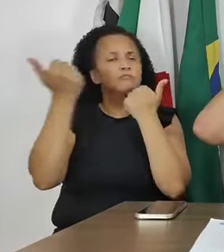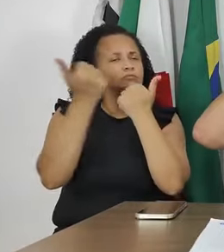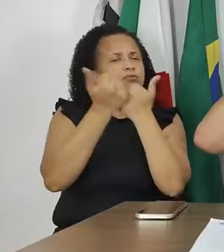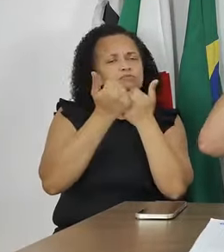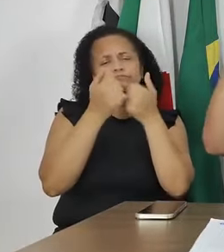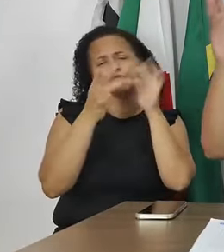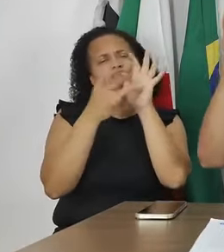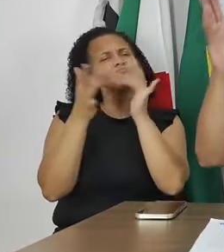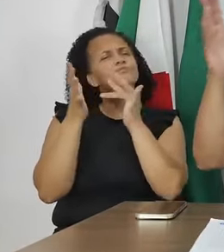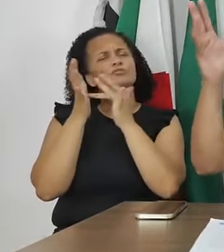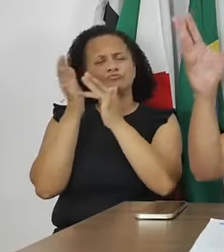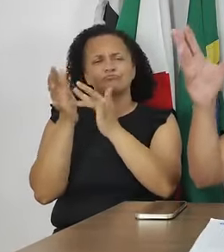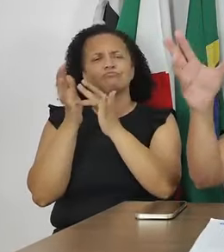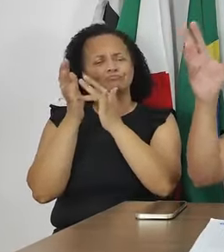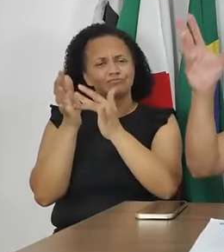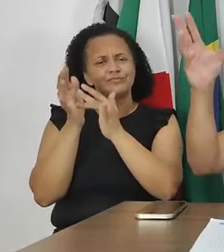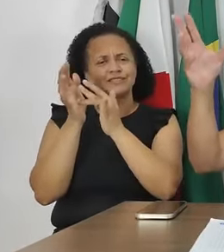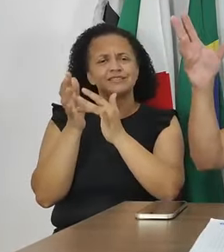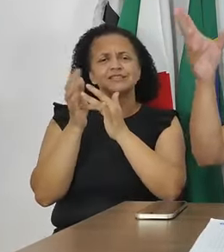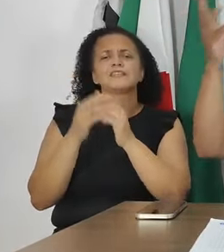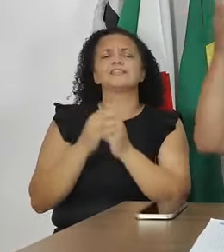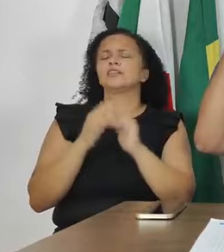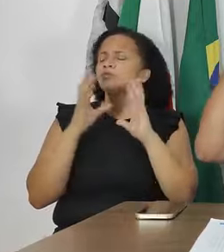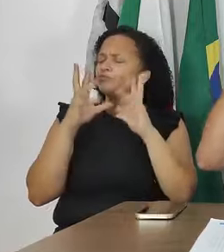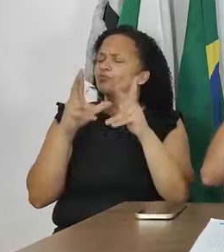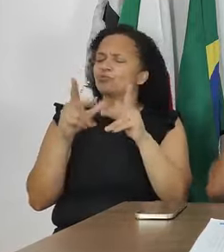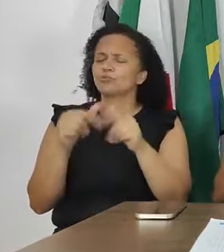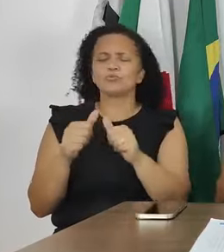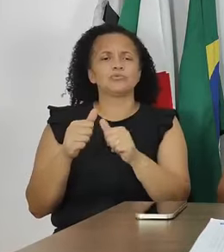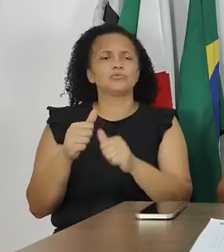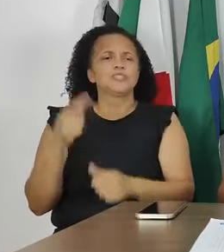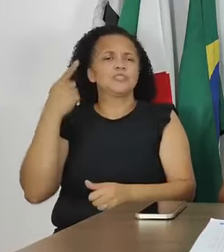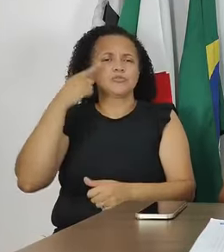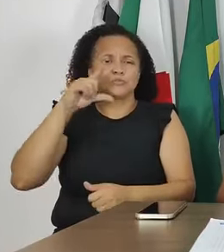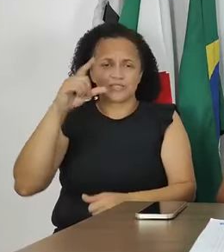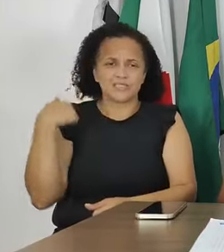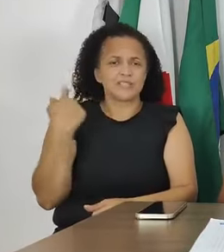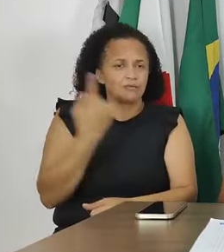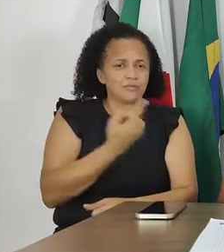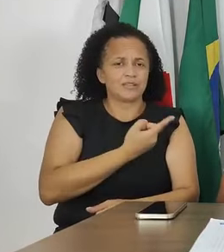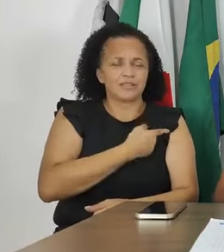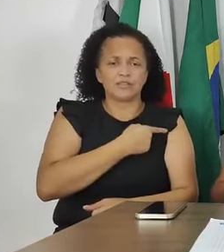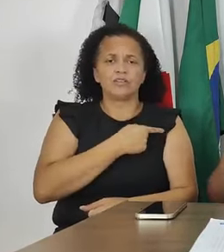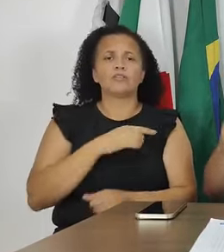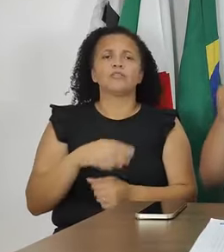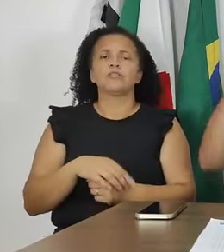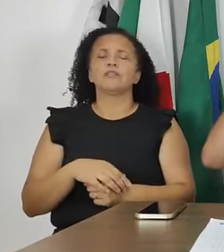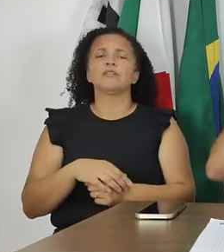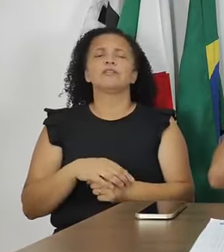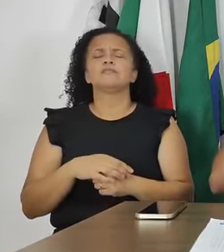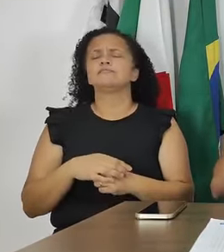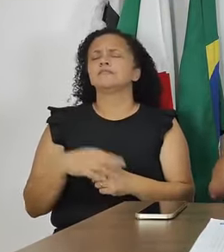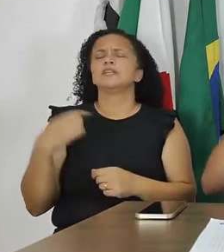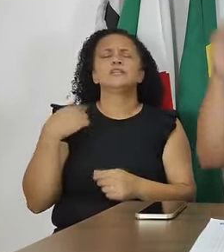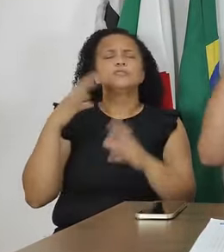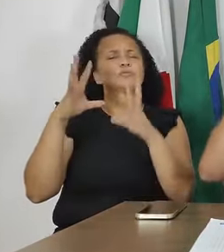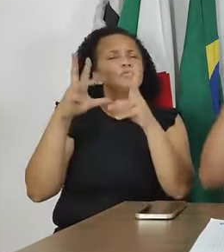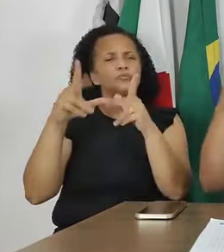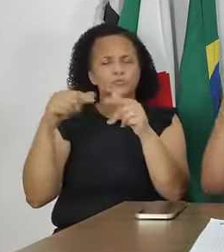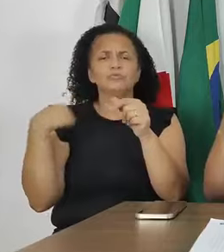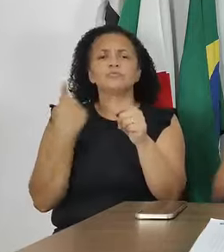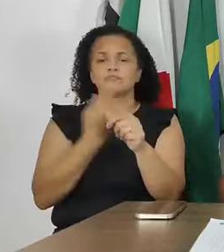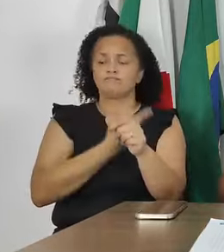sacrifício perfeito de Jesus Cristo, tudo aquilo que Ele conquistou para nós através do novo nascimento, tudo aquilo que nós temos